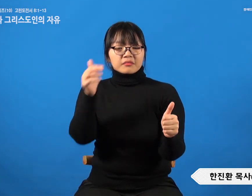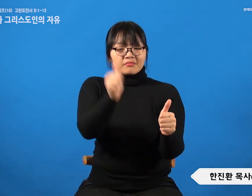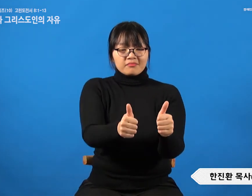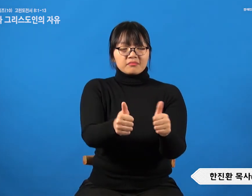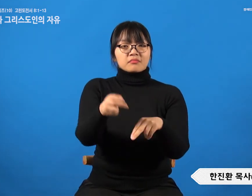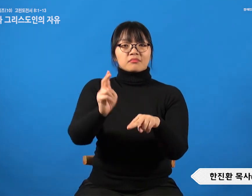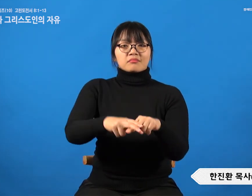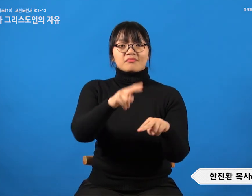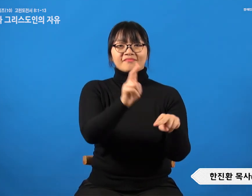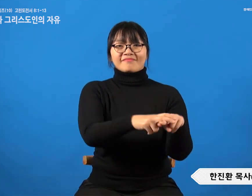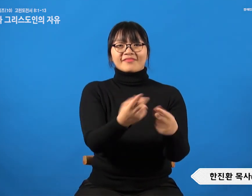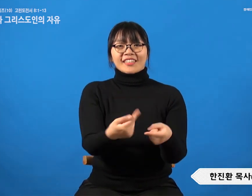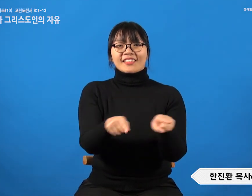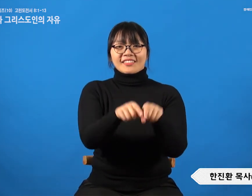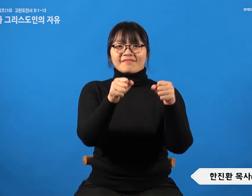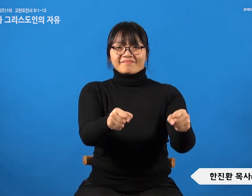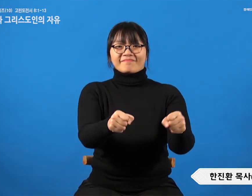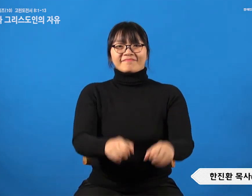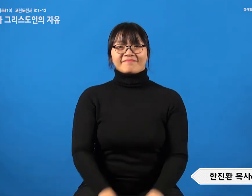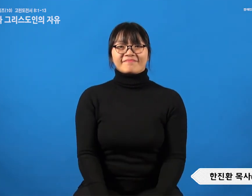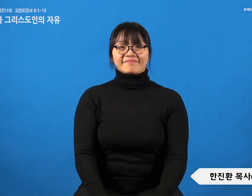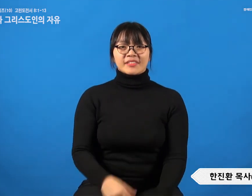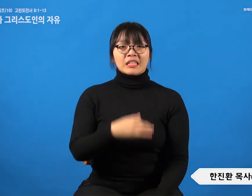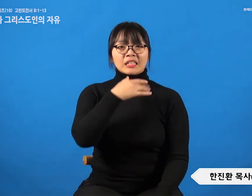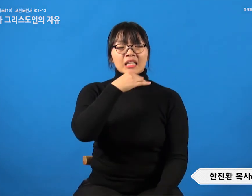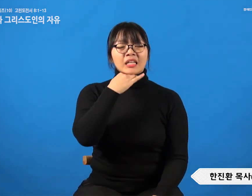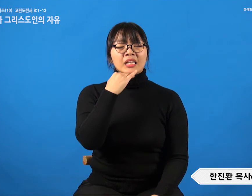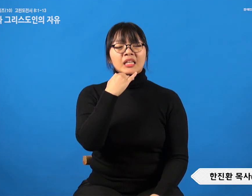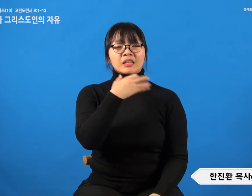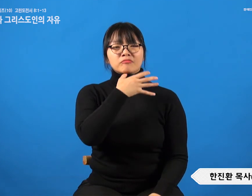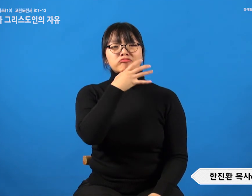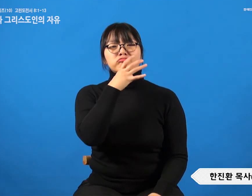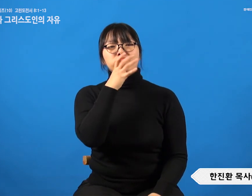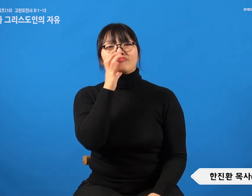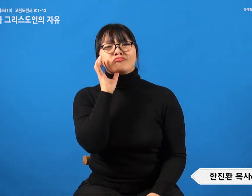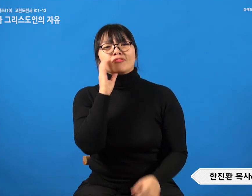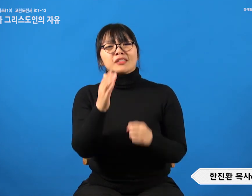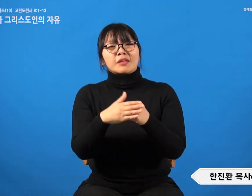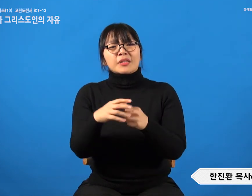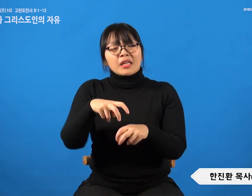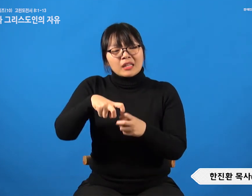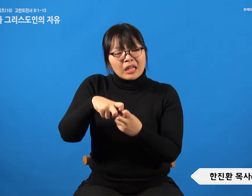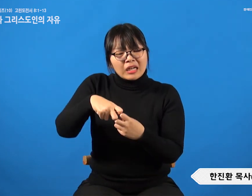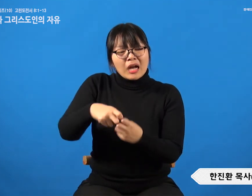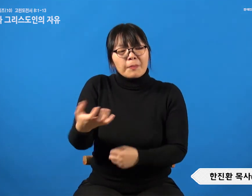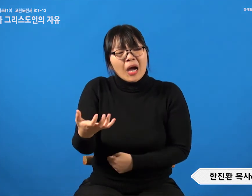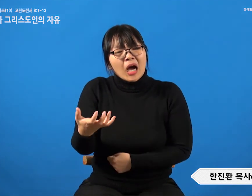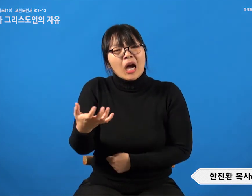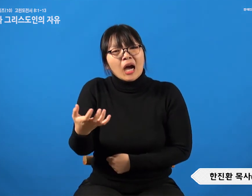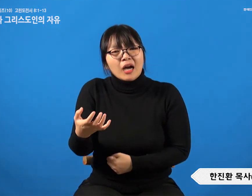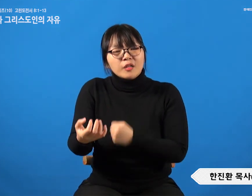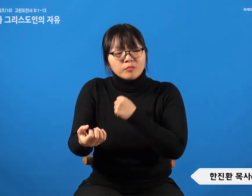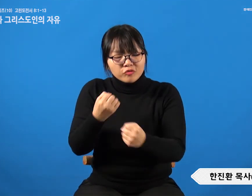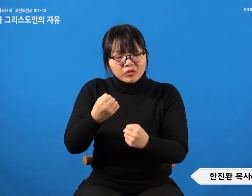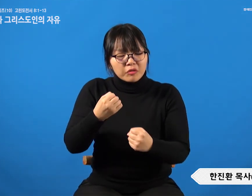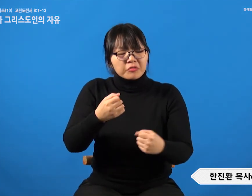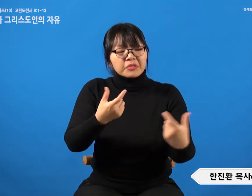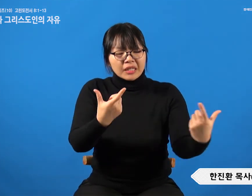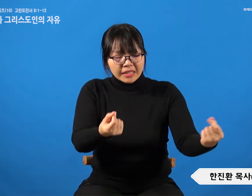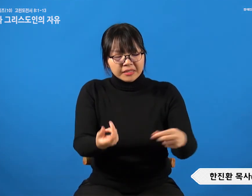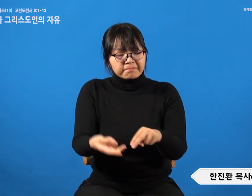아니겠습니까? 연세도 지긋한 분이 이 바닥에 잘 앉지도 못하는데도 이 쭈그려 가면서 청년 옆에